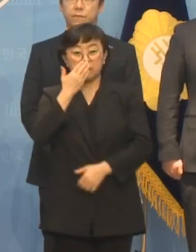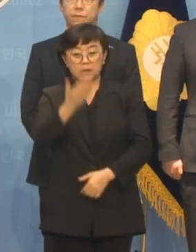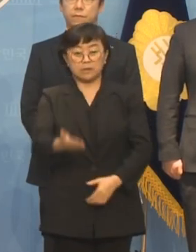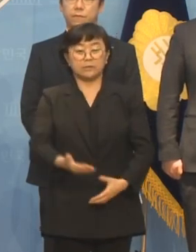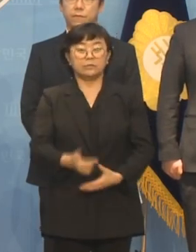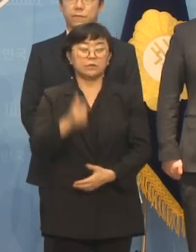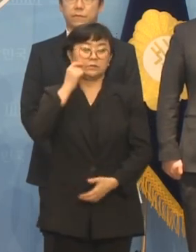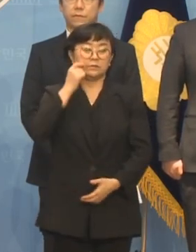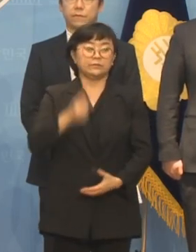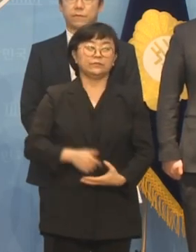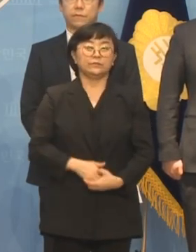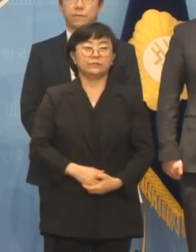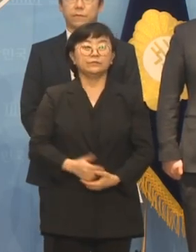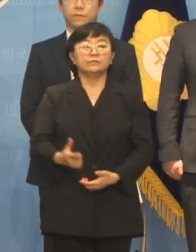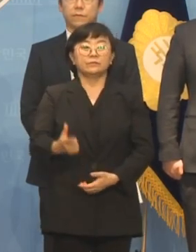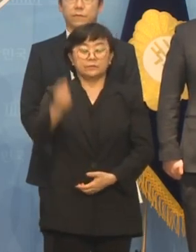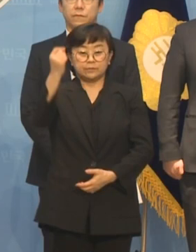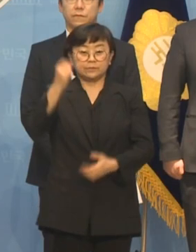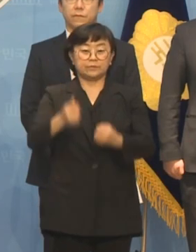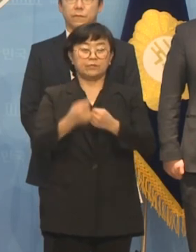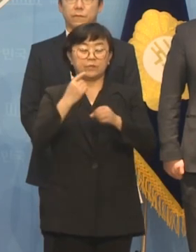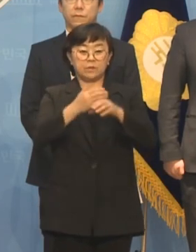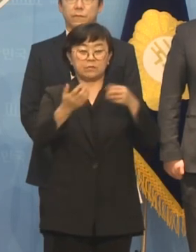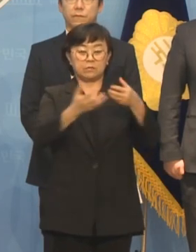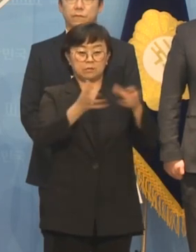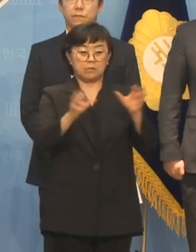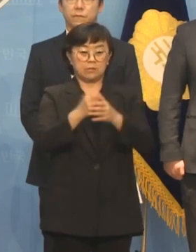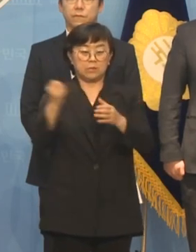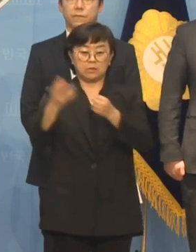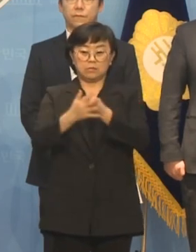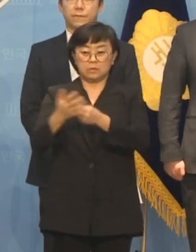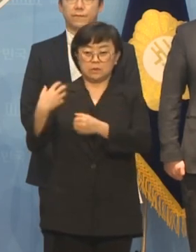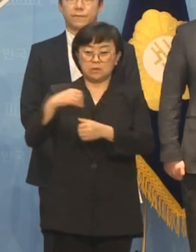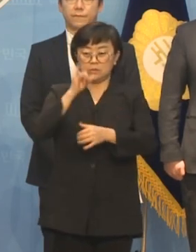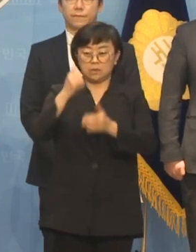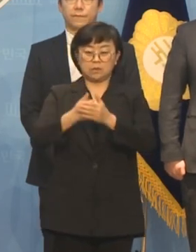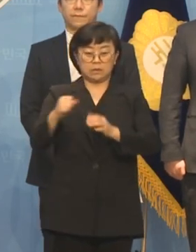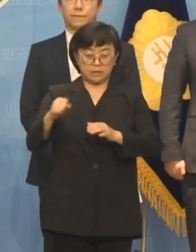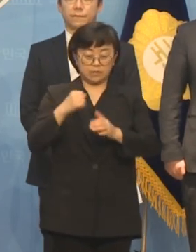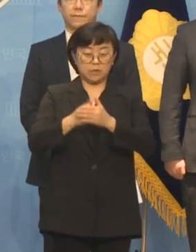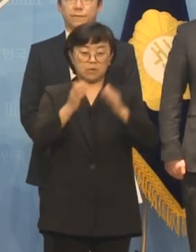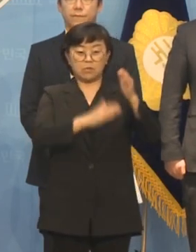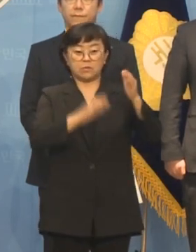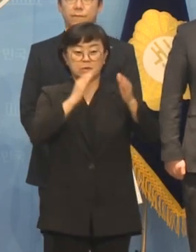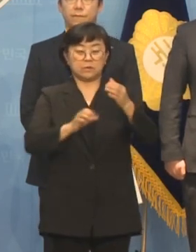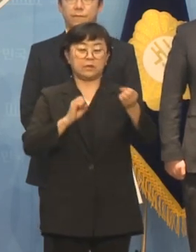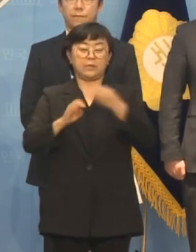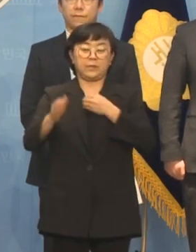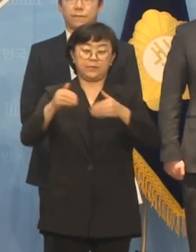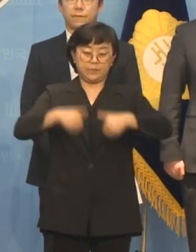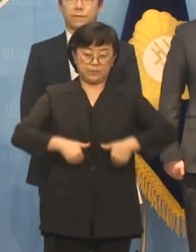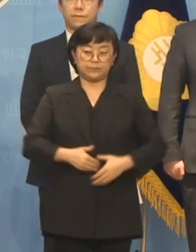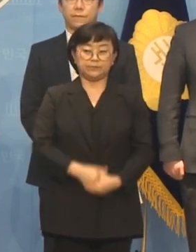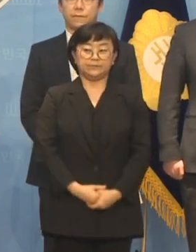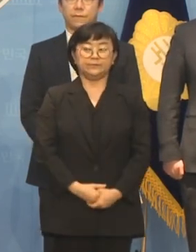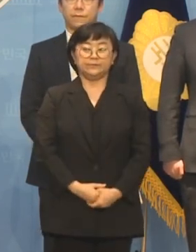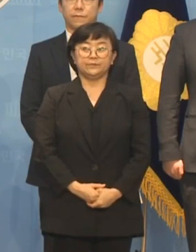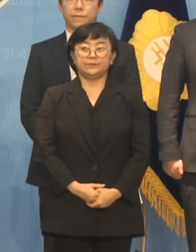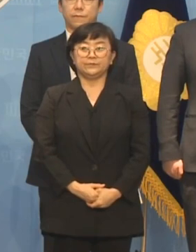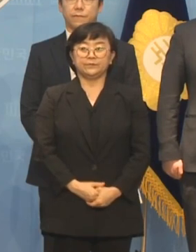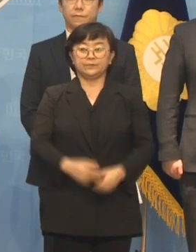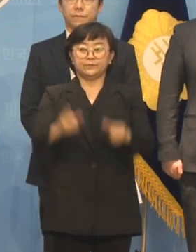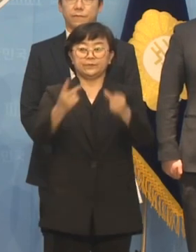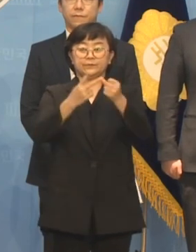수 없습니다. 하루빨리 민주당을 비롯한 책임 있는 세력들의 공식적인 답변을 바랍니다.